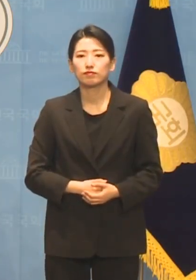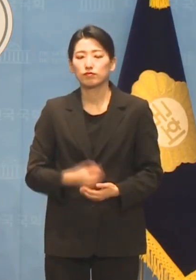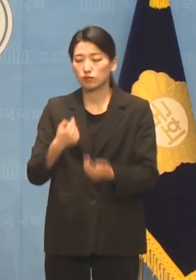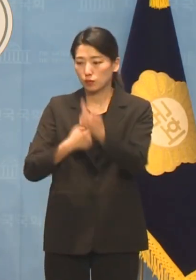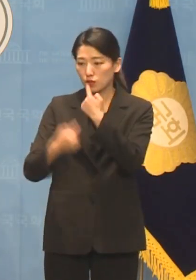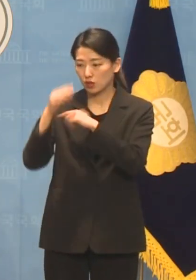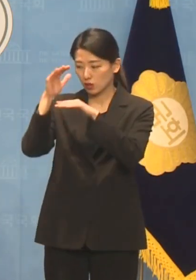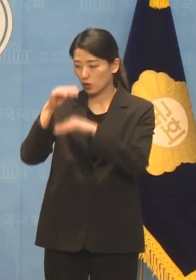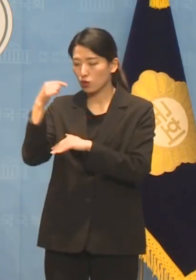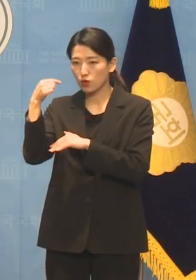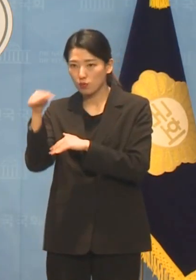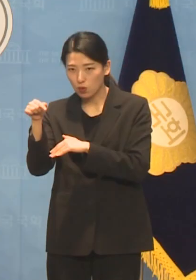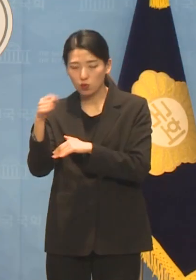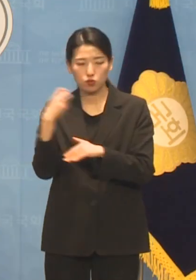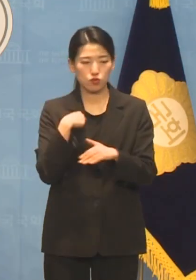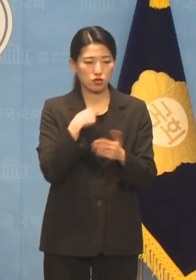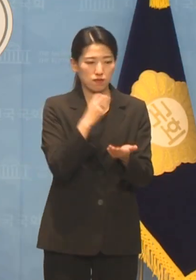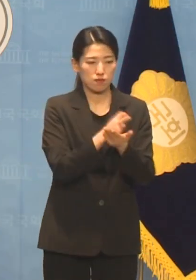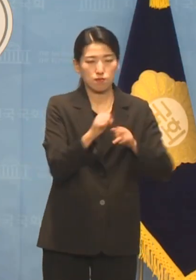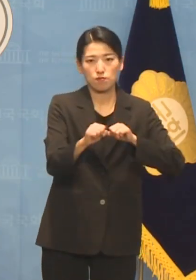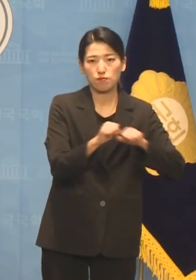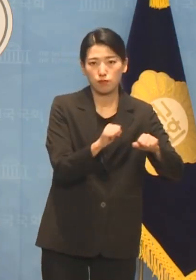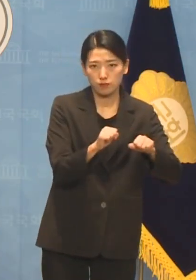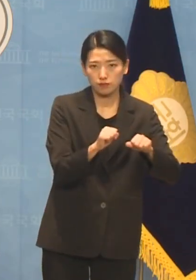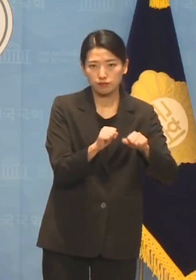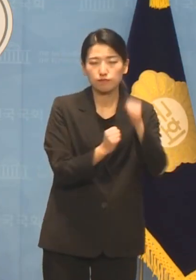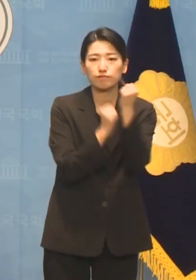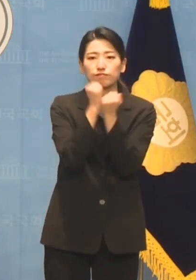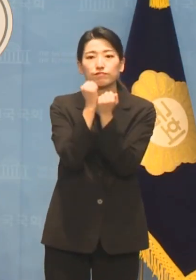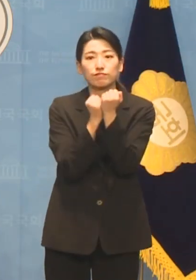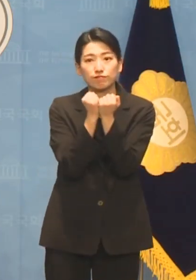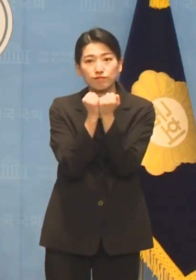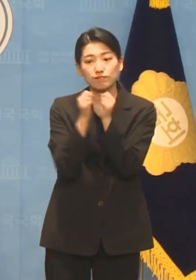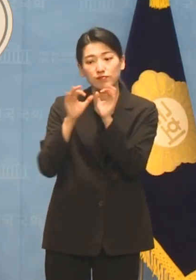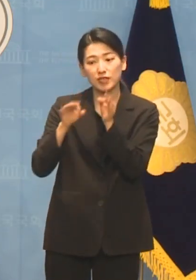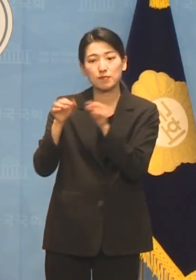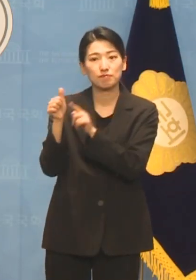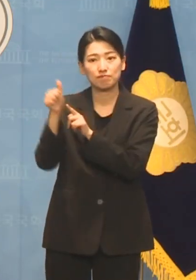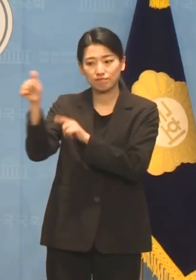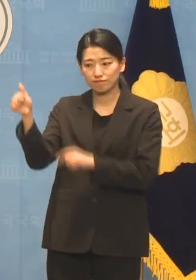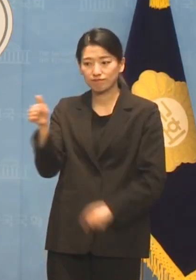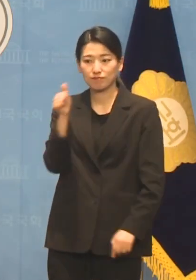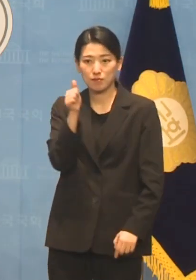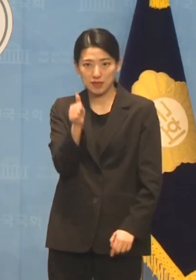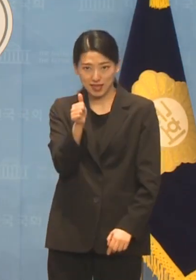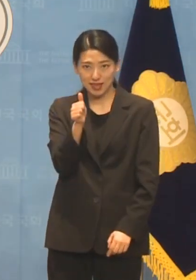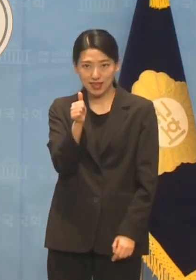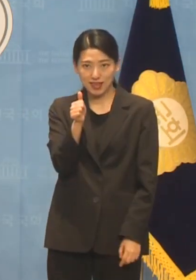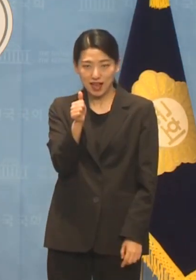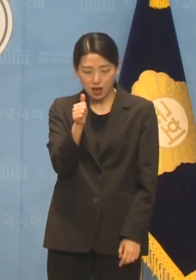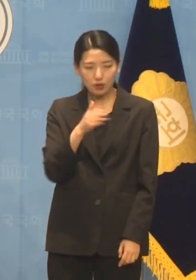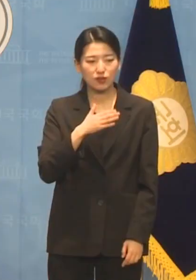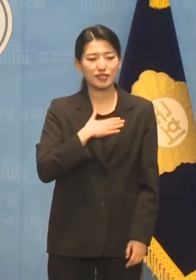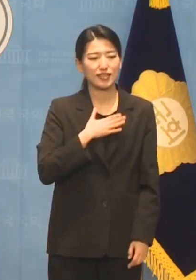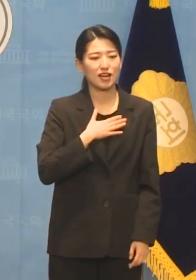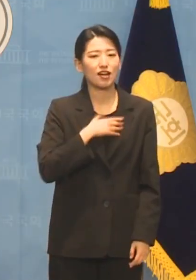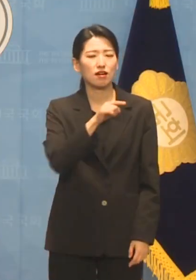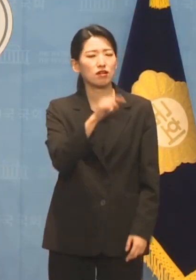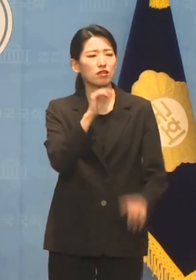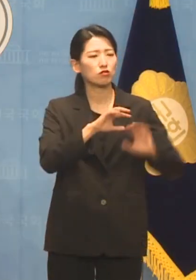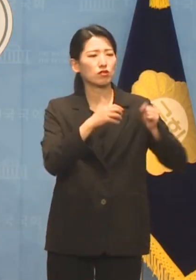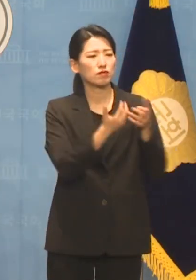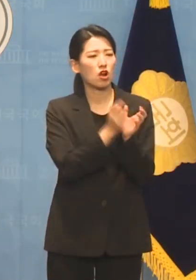대응 현황에 대해서 김동화 의원이 얘기하시고 제가 거짓말 시리즈를 하겠습니다.